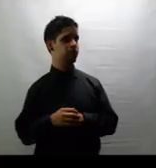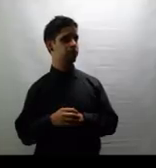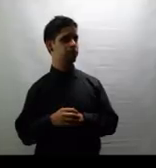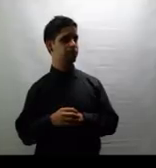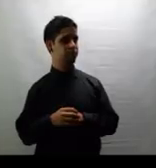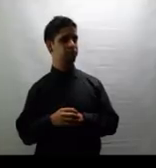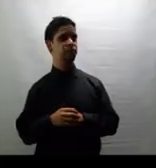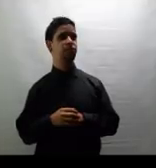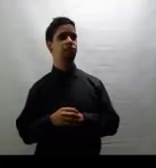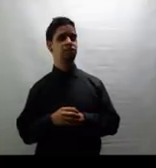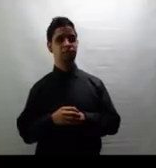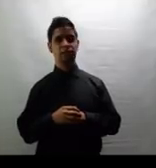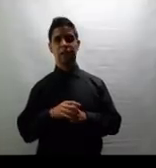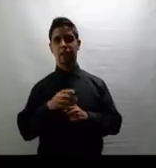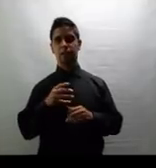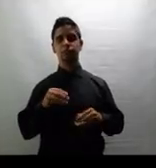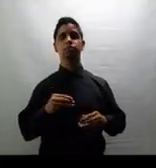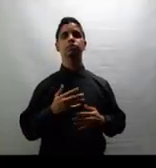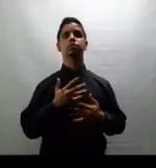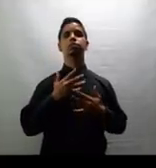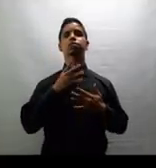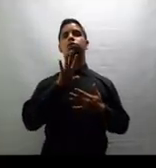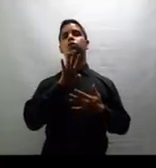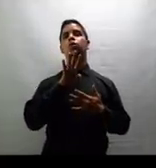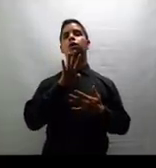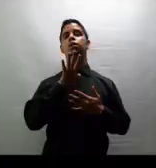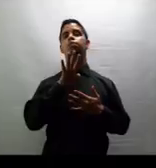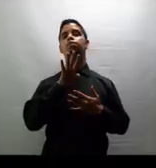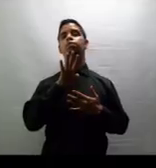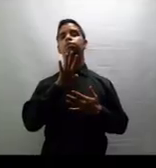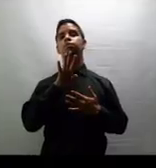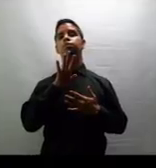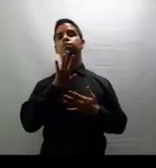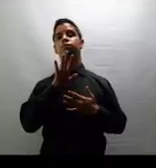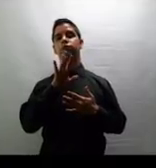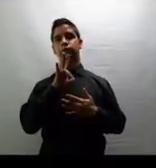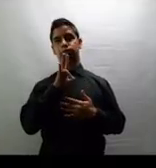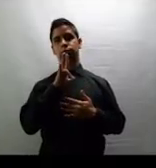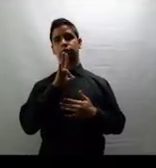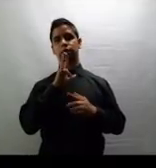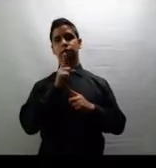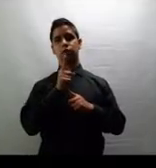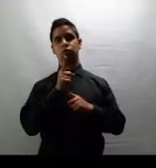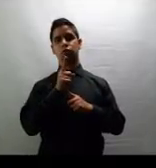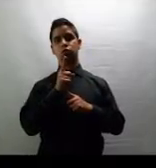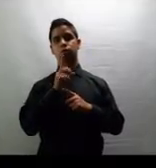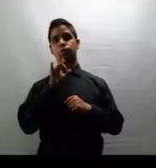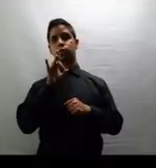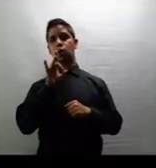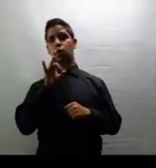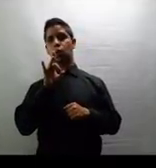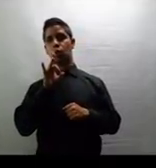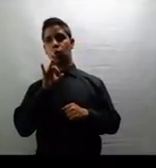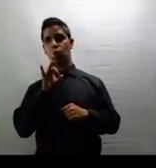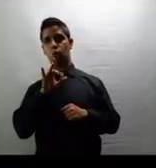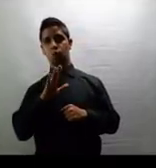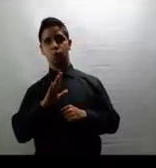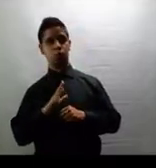así nadal 4 mirando a los 7 exhalar